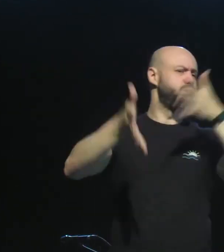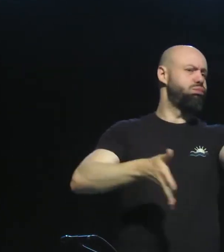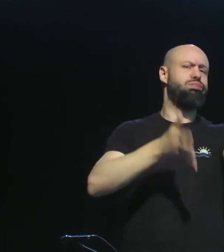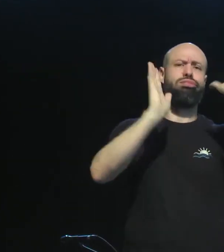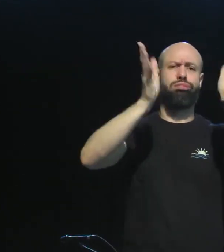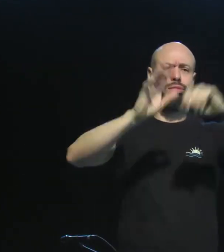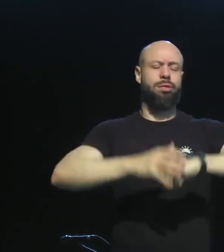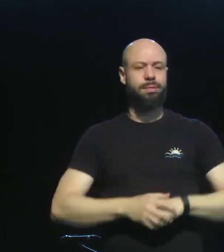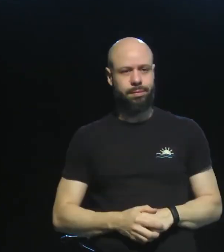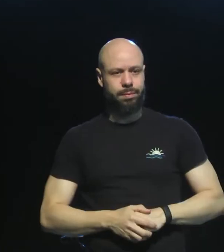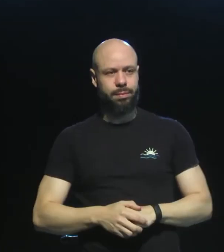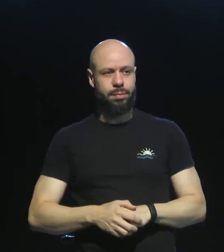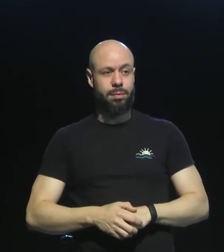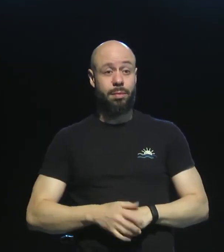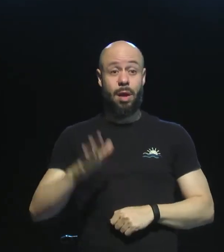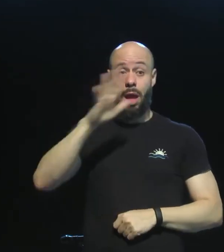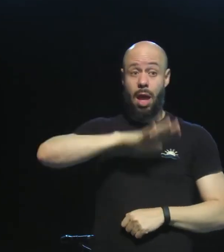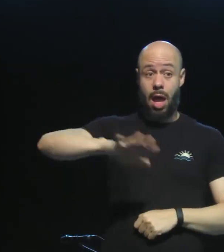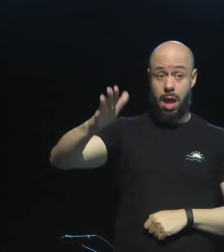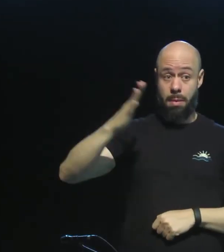que uma das minhas áreas de luta é o trânsito.